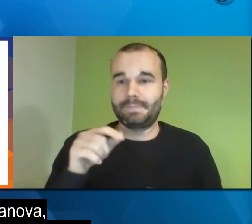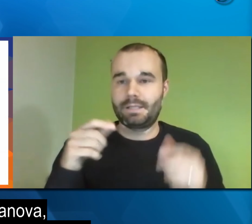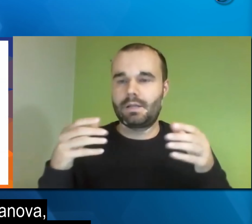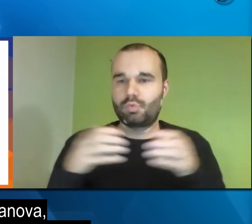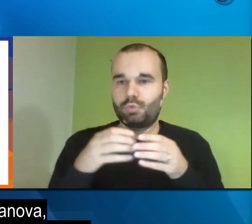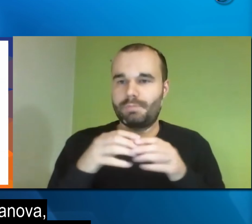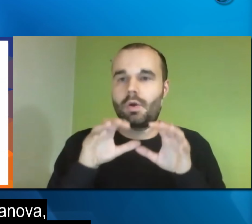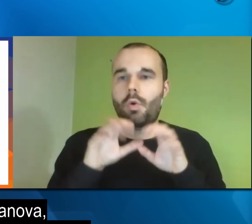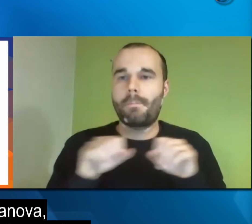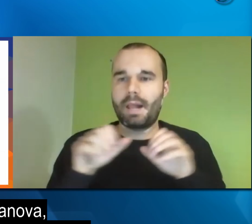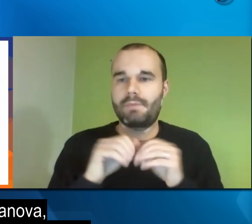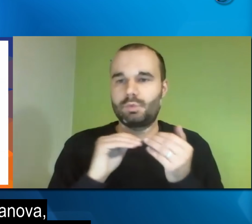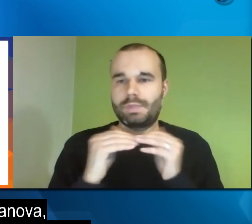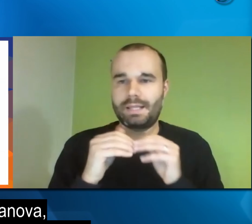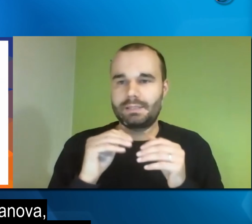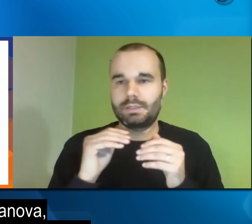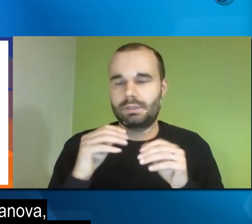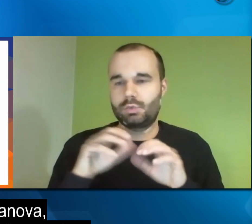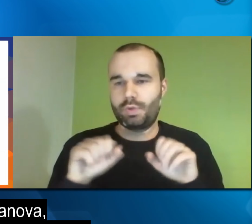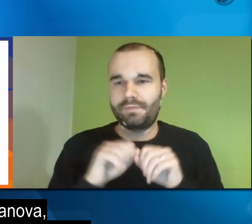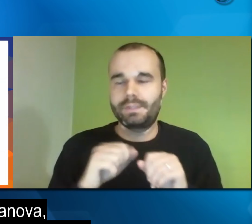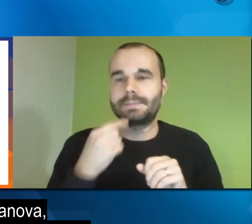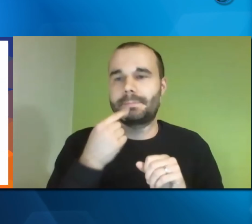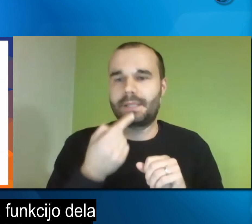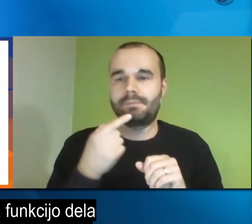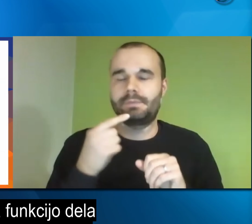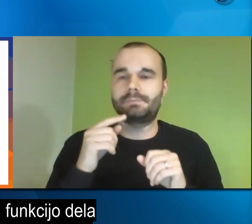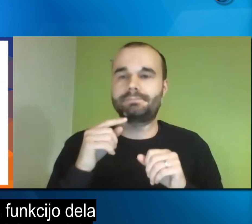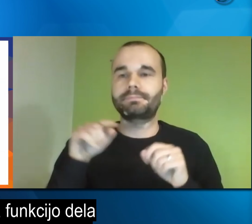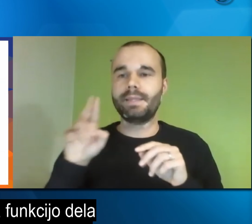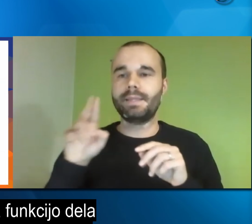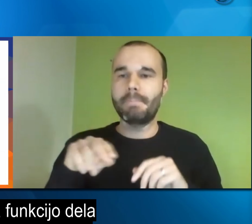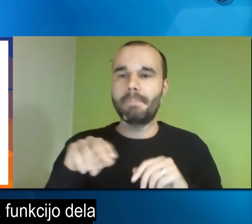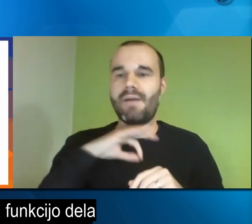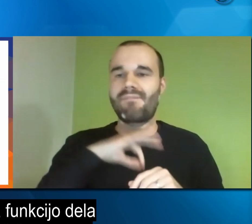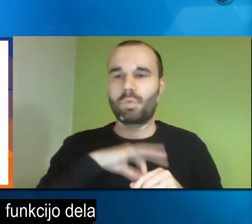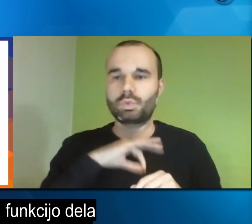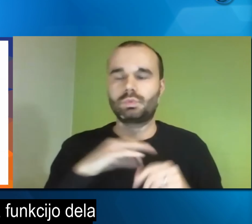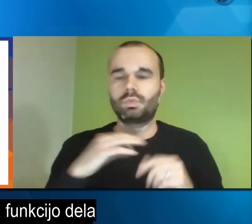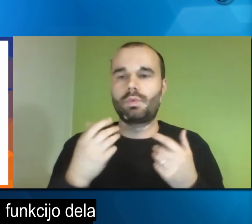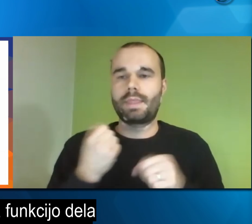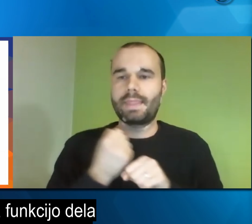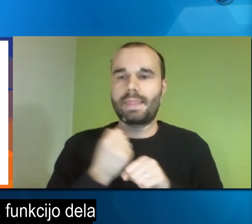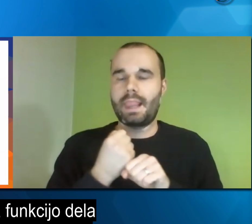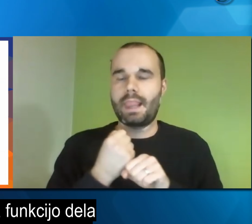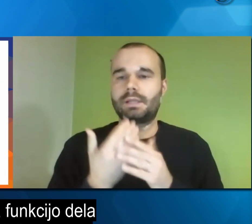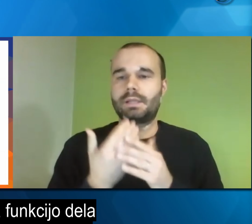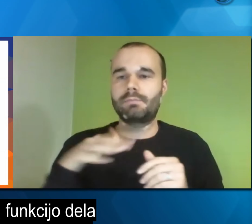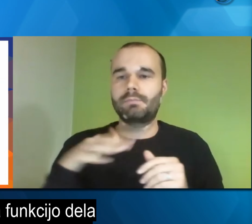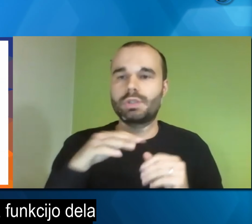Torej, to je ustanova, ki opravlja socialne storitve, se pravi, da ima